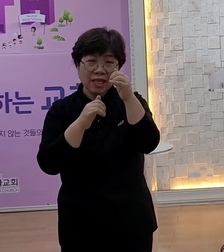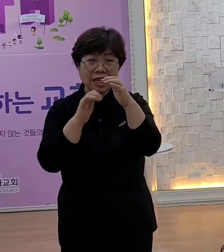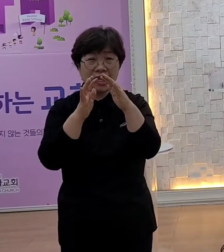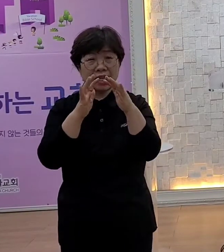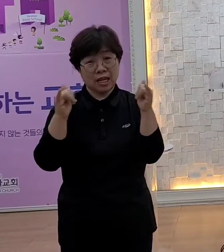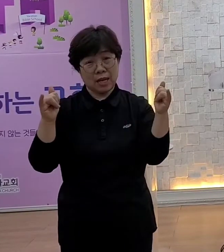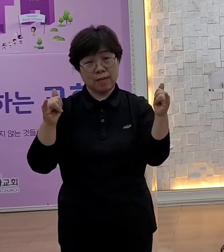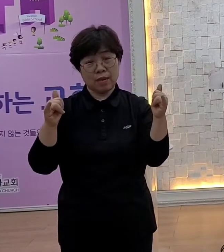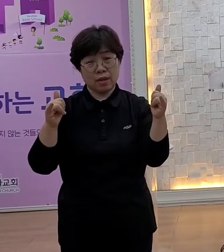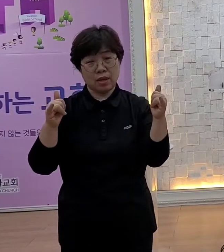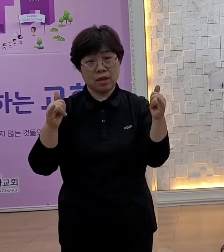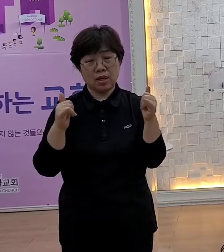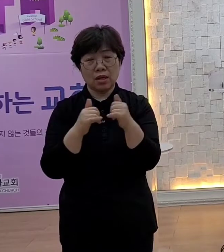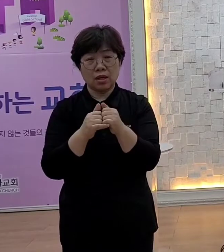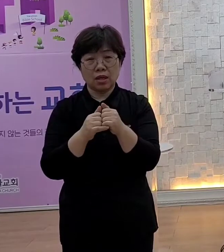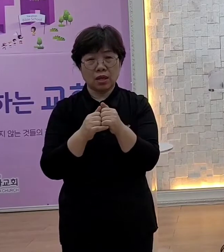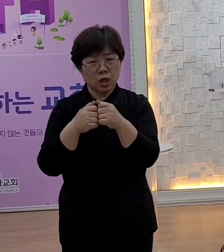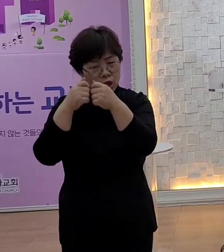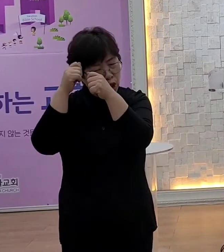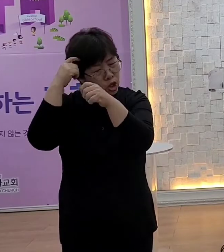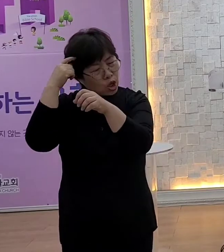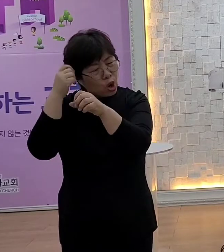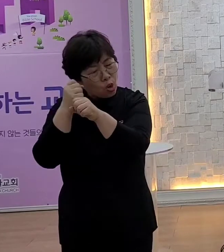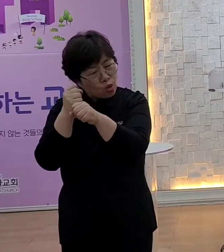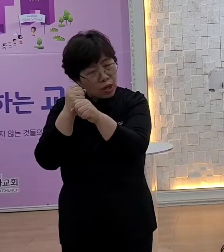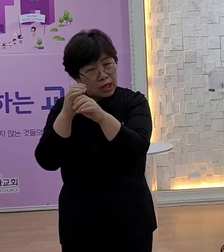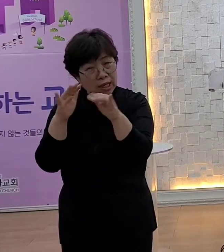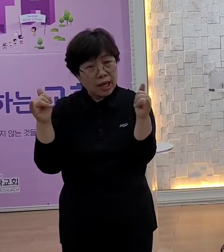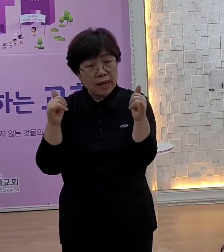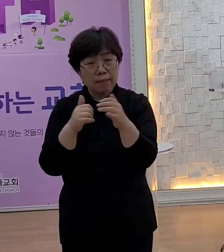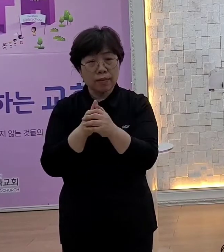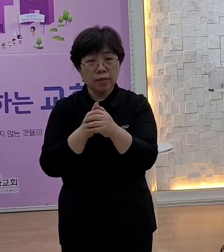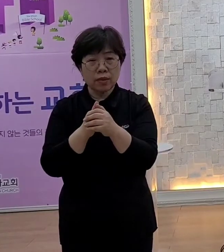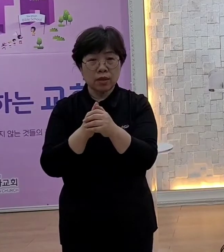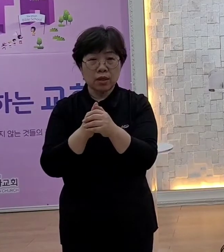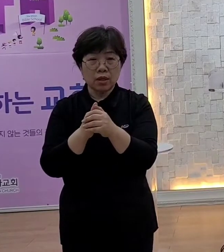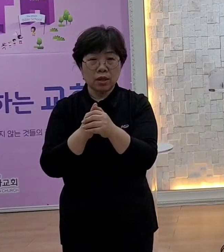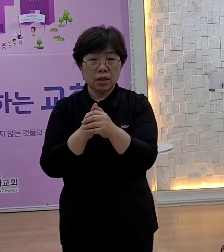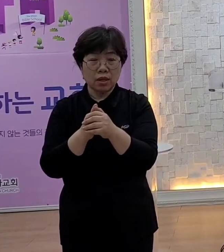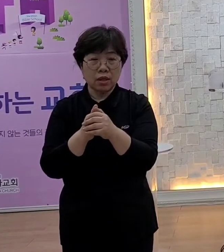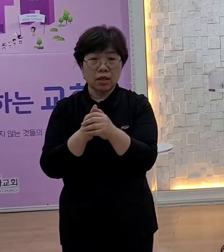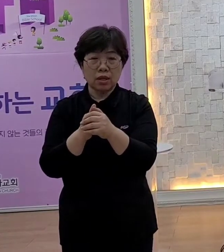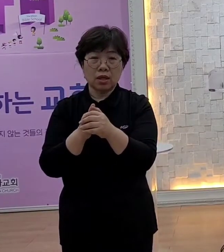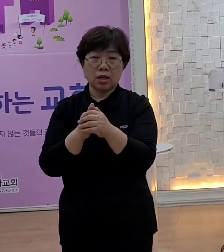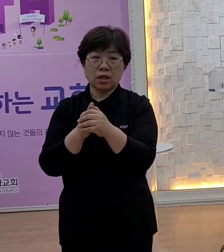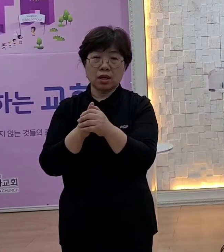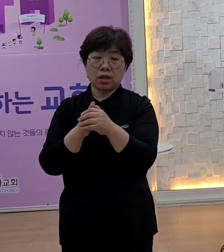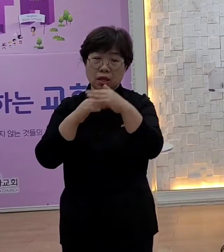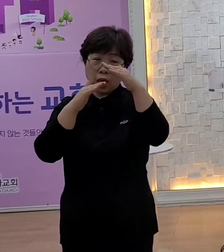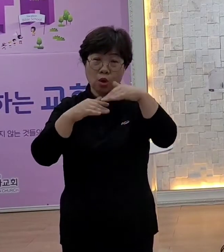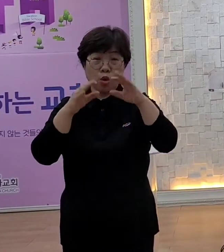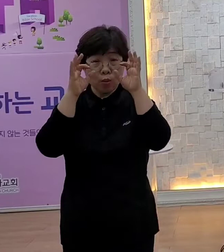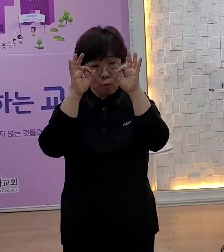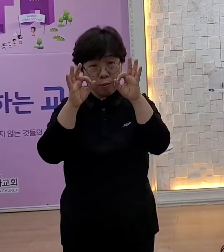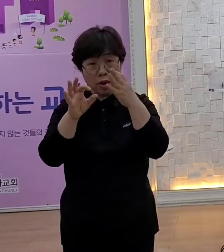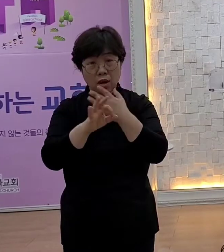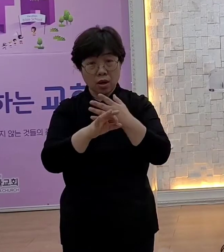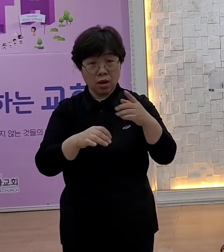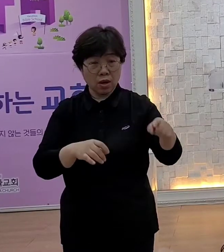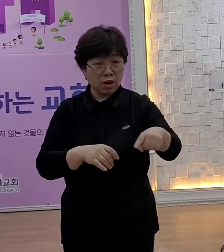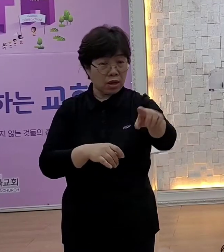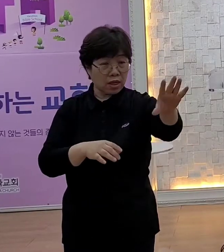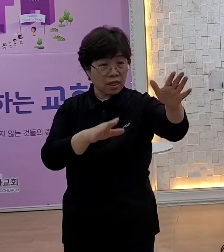있잖아요. 그 연구하는 그 당시의 시대의 상황을 연구하는 그 역사가들에 의하면 이때 무슨 일이 있었냐면은